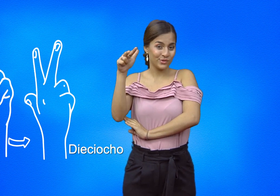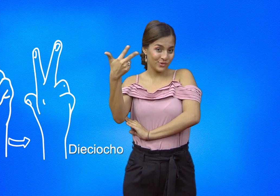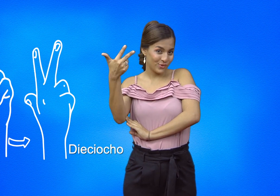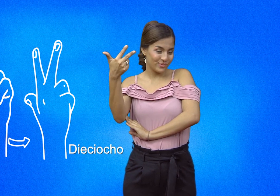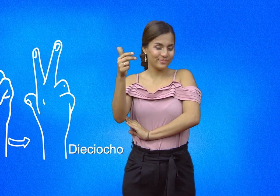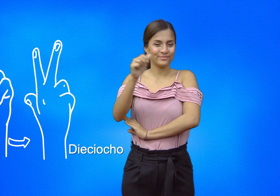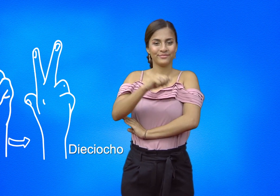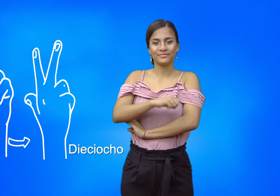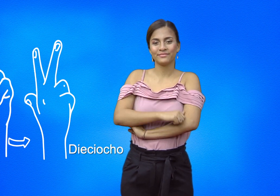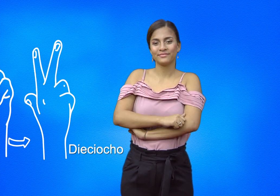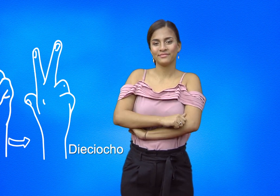18